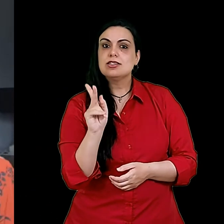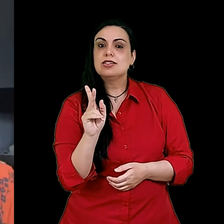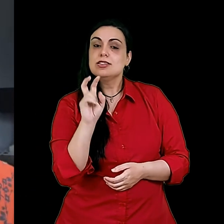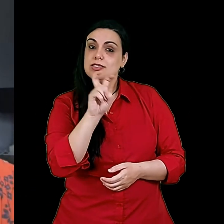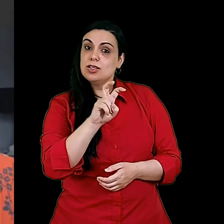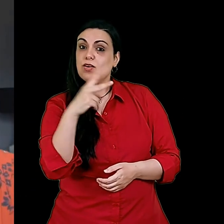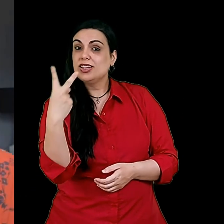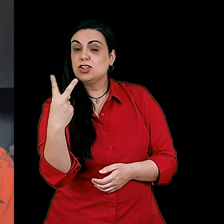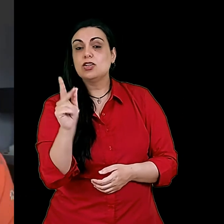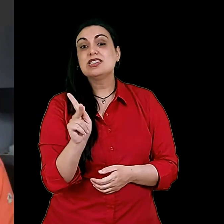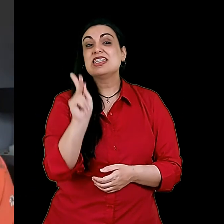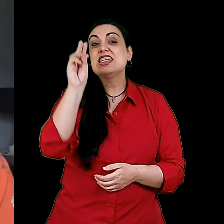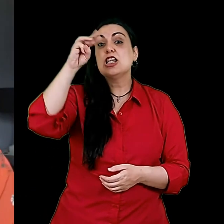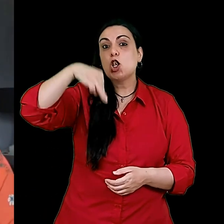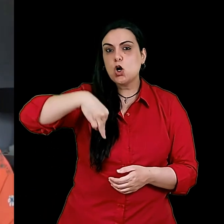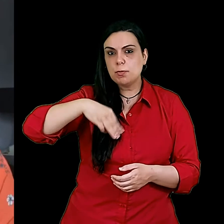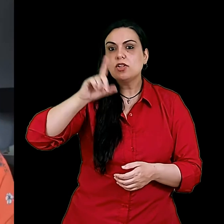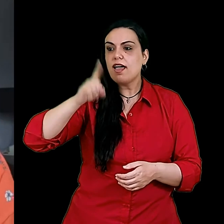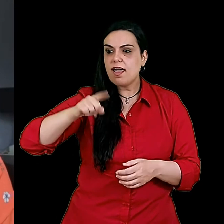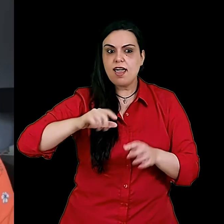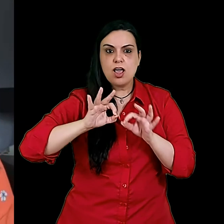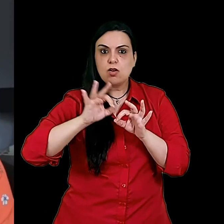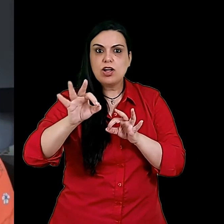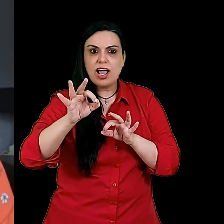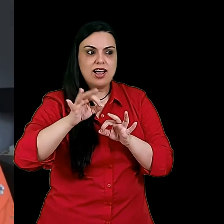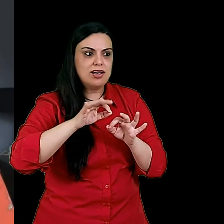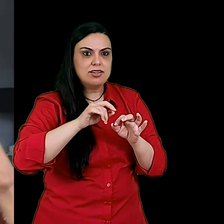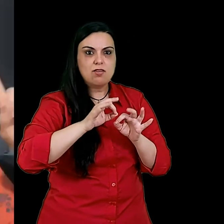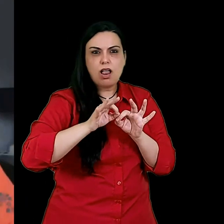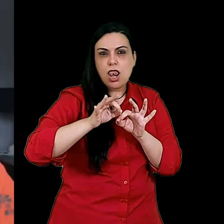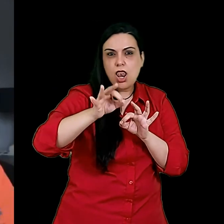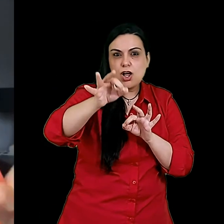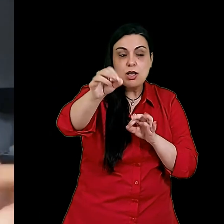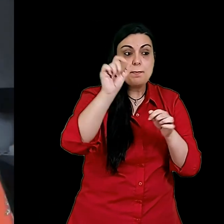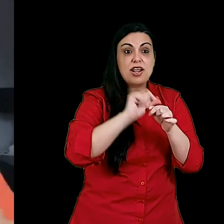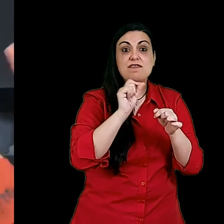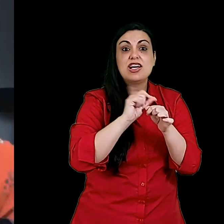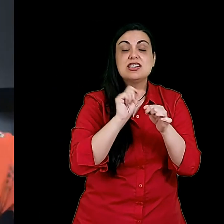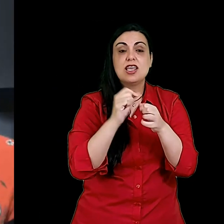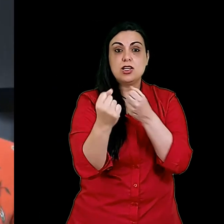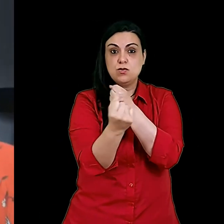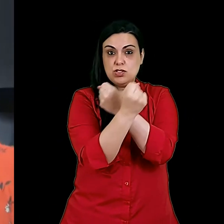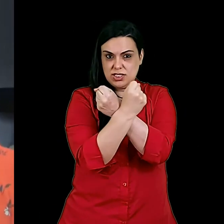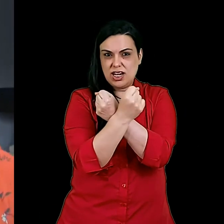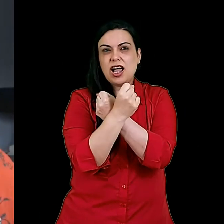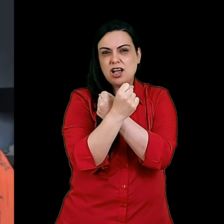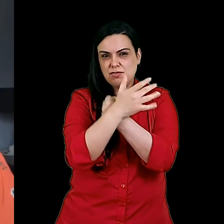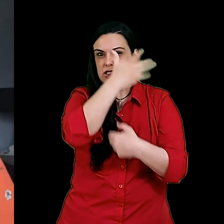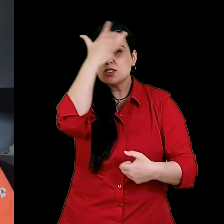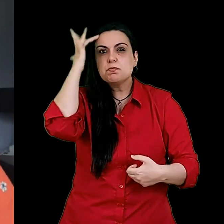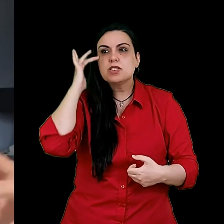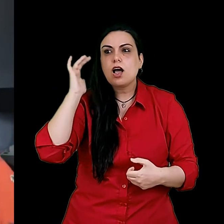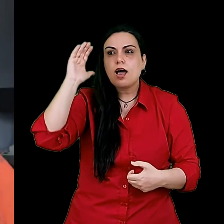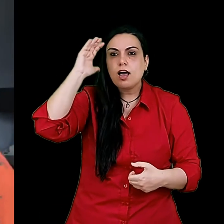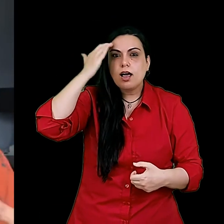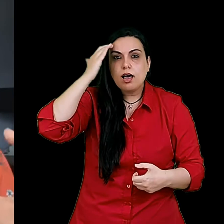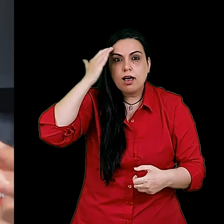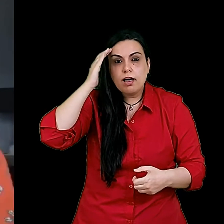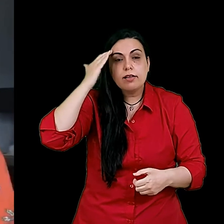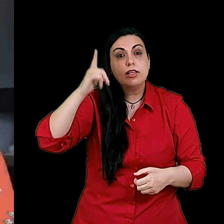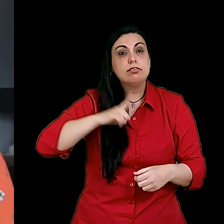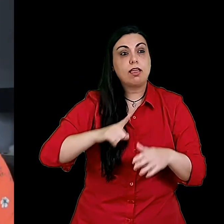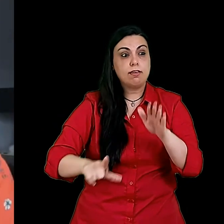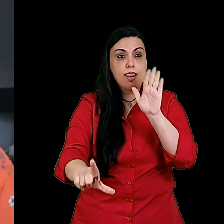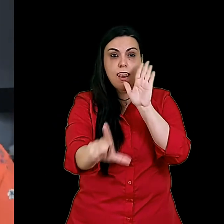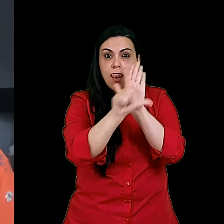errada. Entre 42 e 52 quilômetros, normalmente era o raio de atuação dela na travessia, para fazer os escravos que,